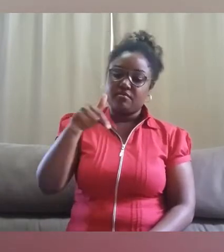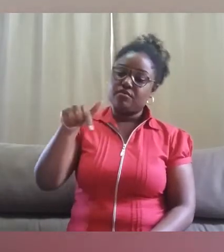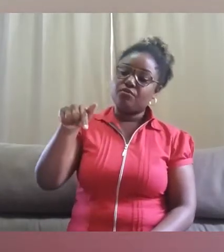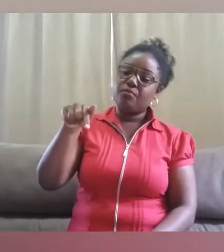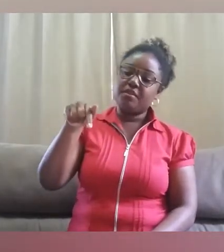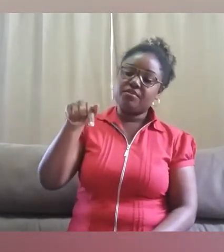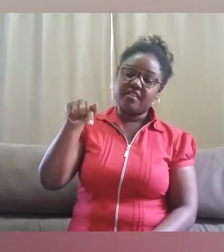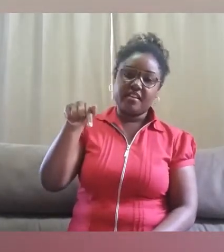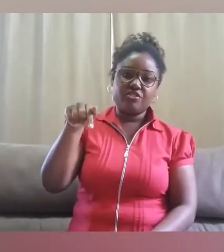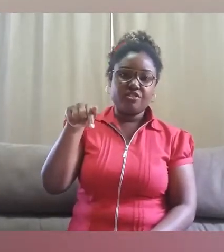Número 7.